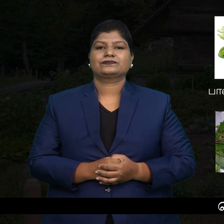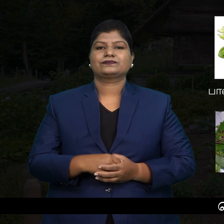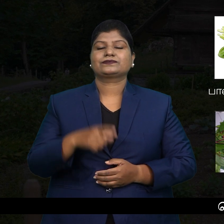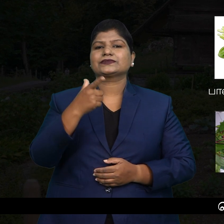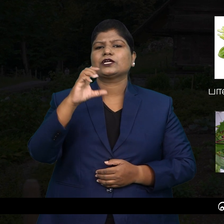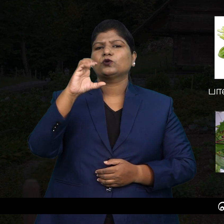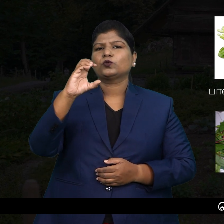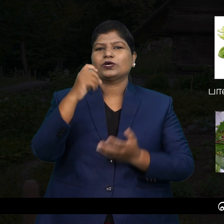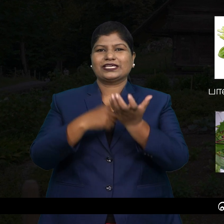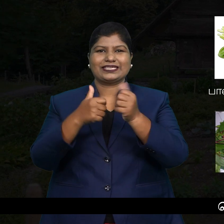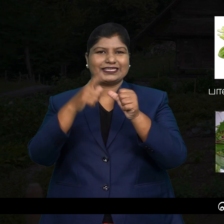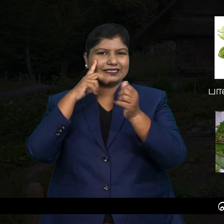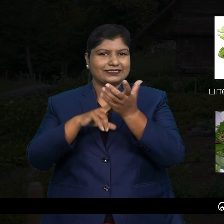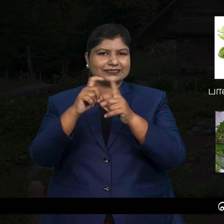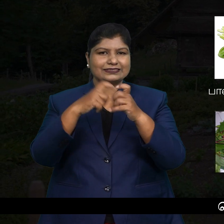கொத்தமல்லி,